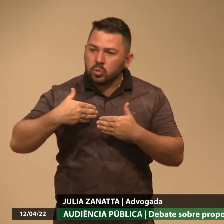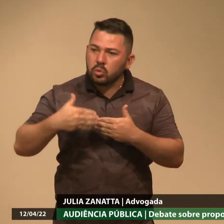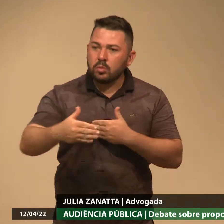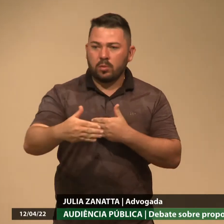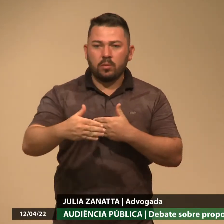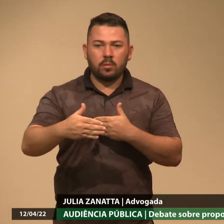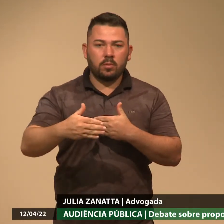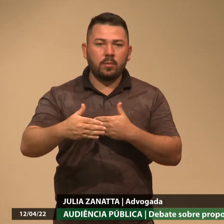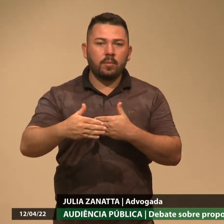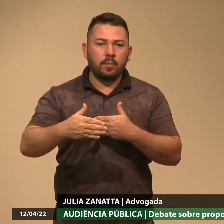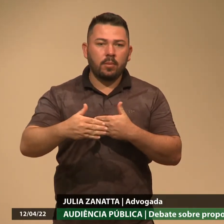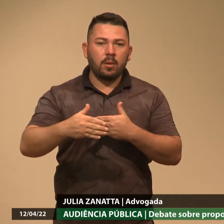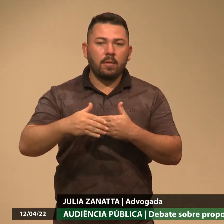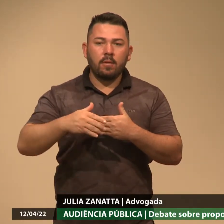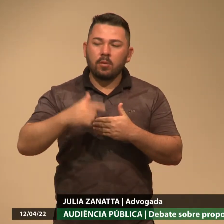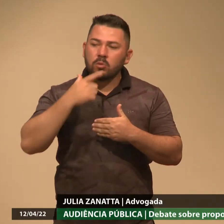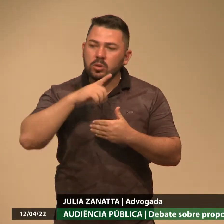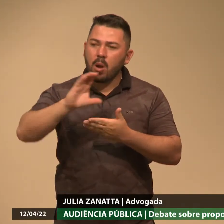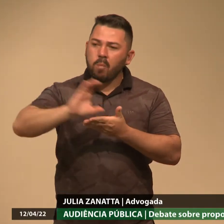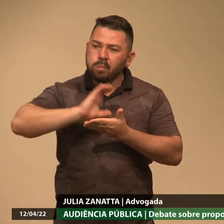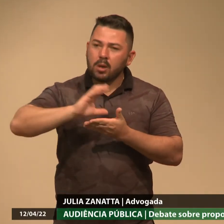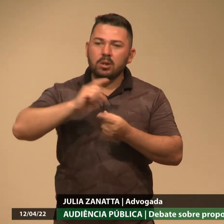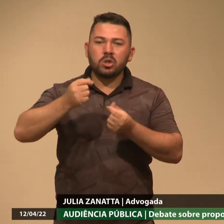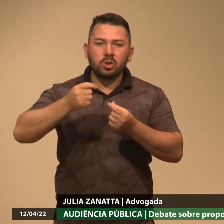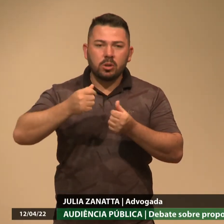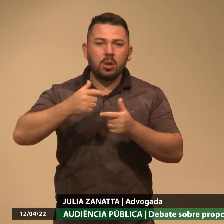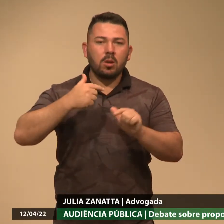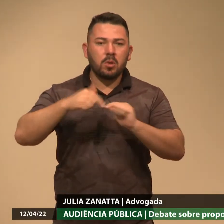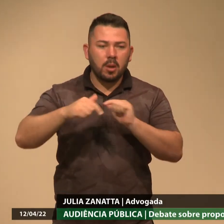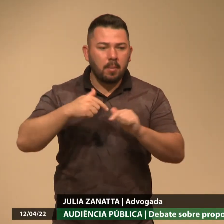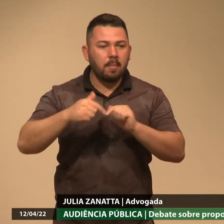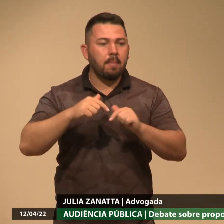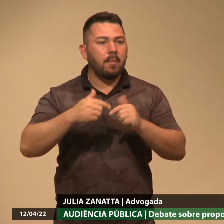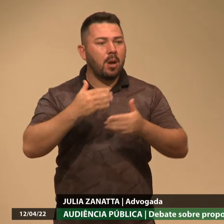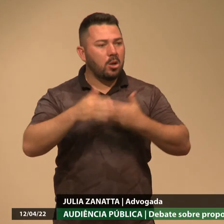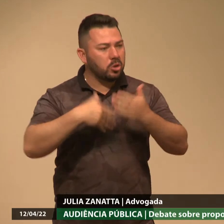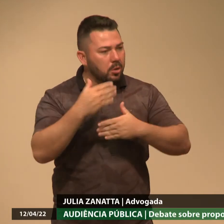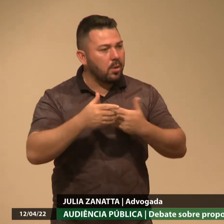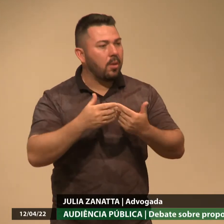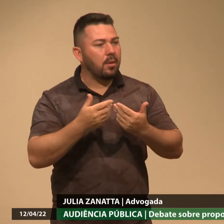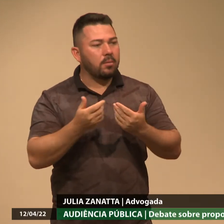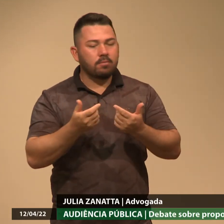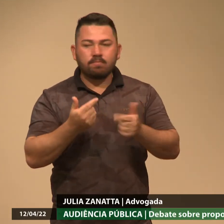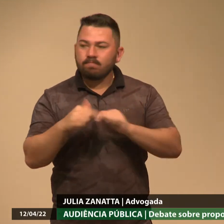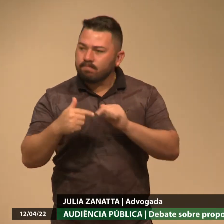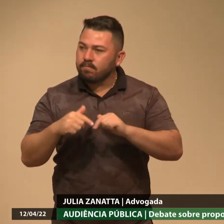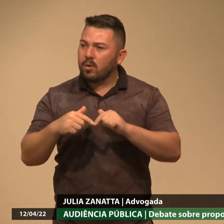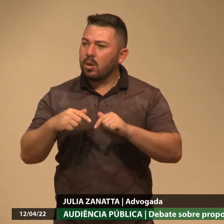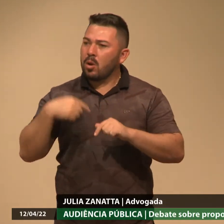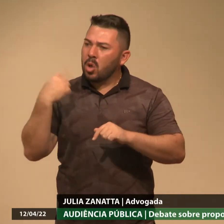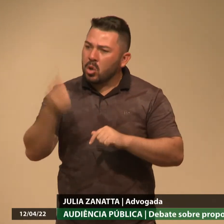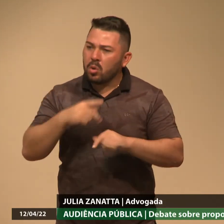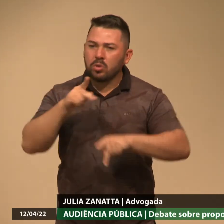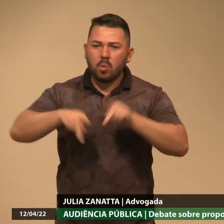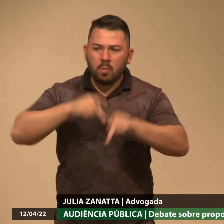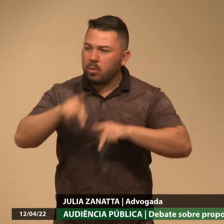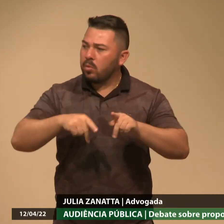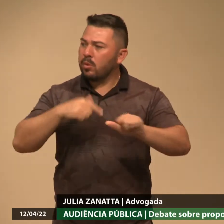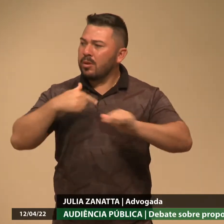Para Frente fazendo gerar dinheiro fazendo gerar emprego gerar renda porque nós somos um povo trabalhador